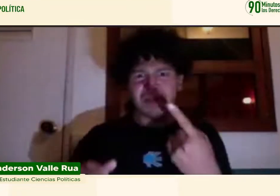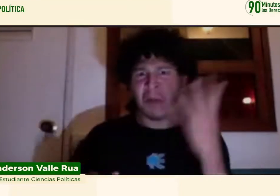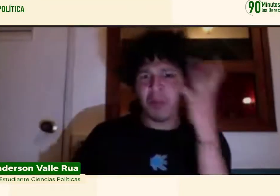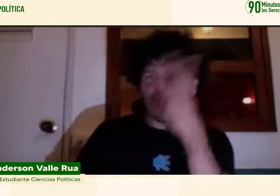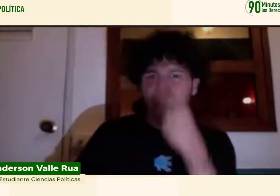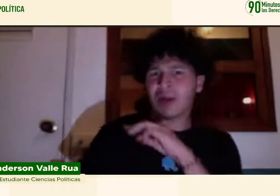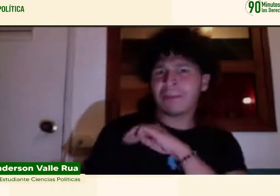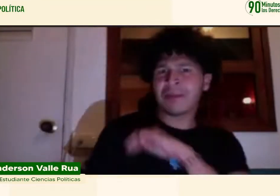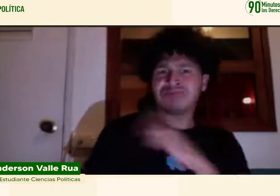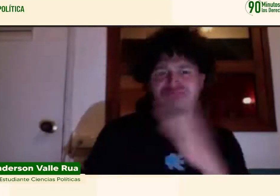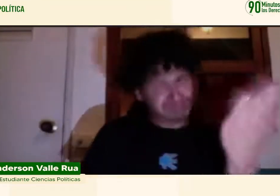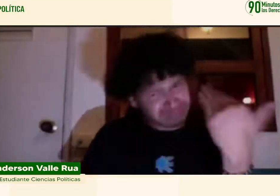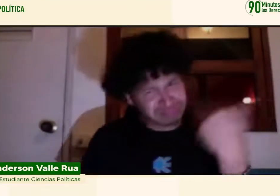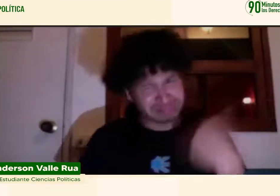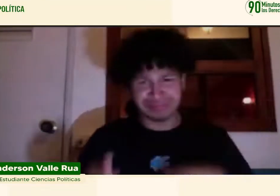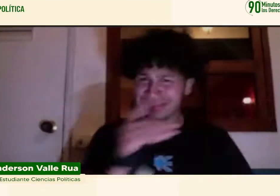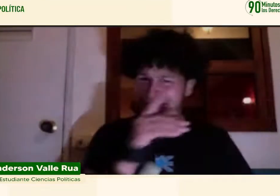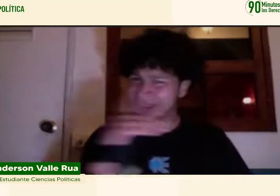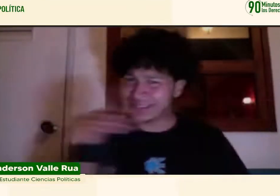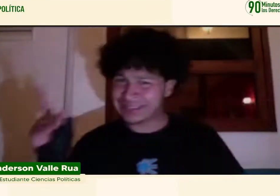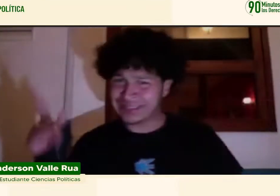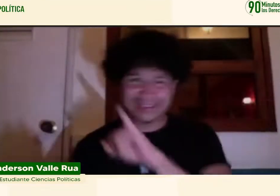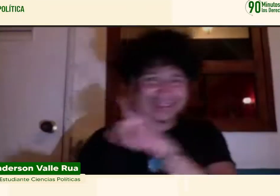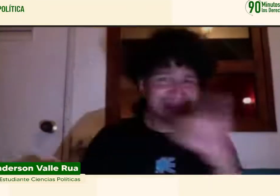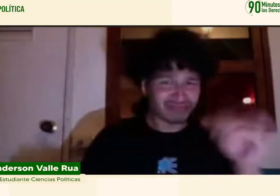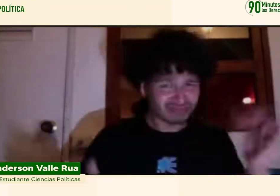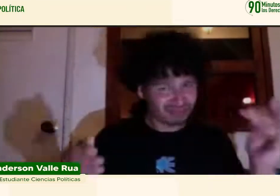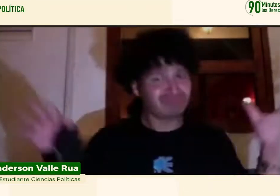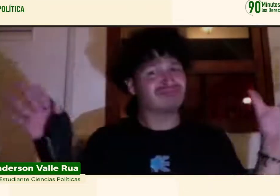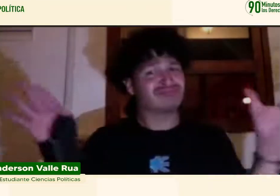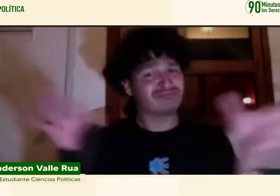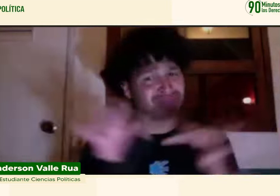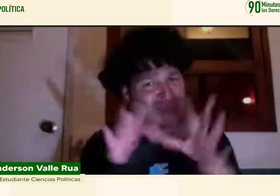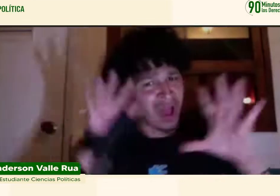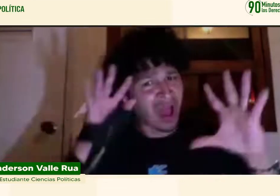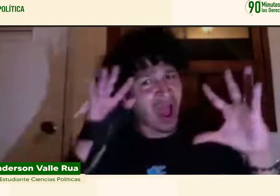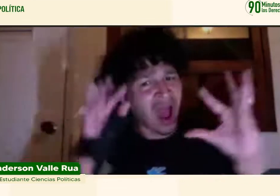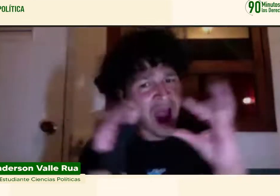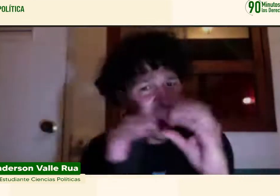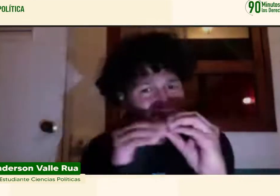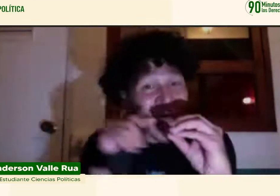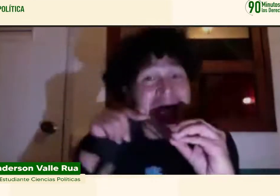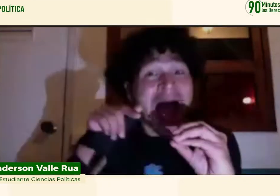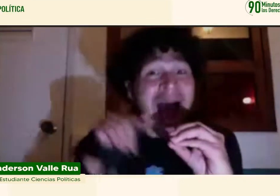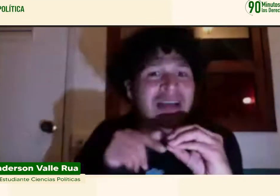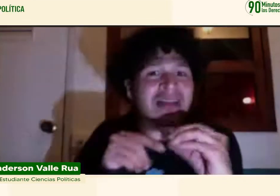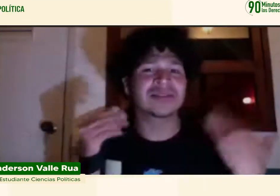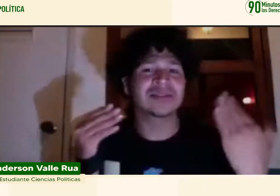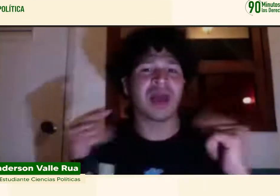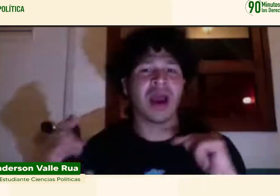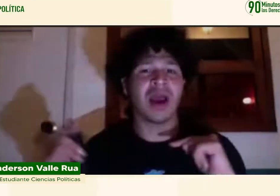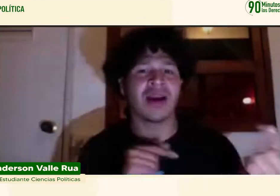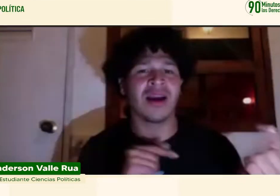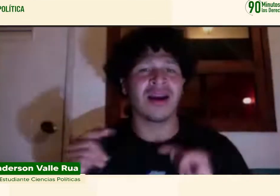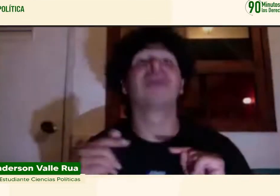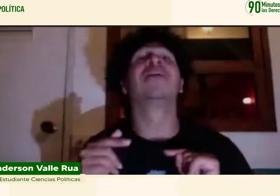si la intención de la mayoría o si finalmente también hay un acuerdo en que va a